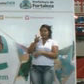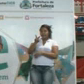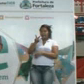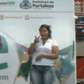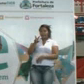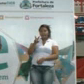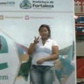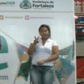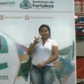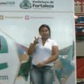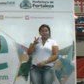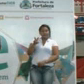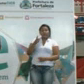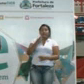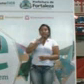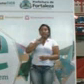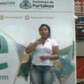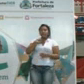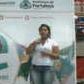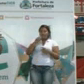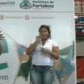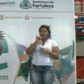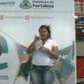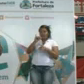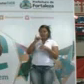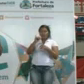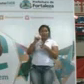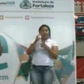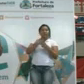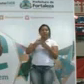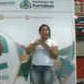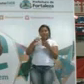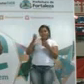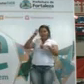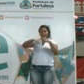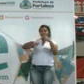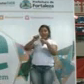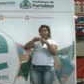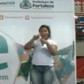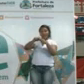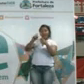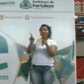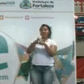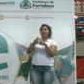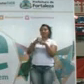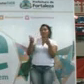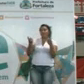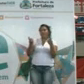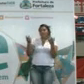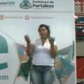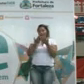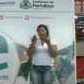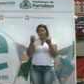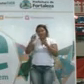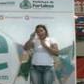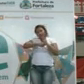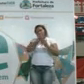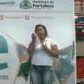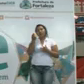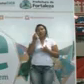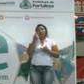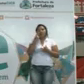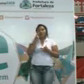e morrendo de vontade de fazer também. Já repararam? É só ler o livro. Agora o autor fez uma coisa interessante. Ele